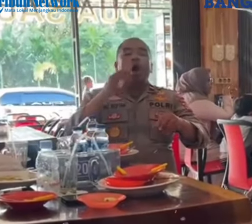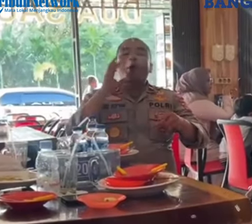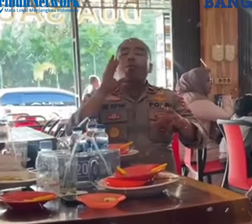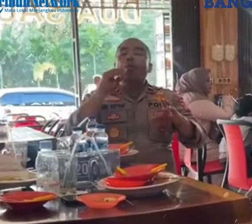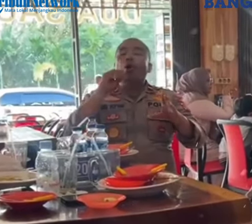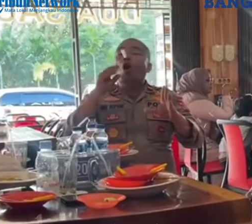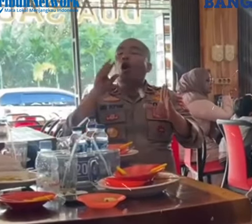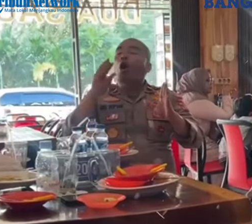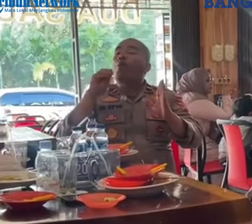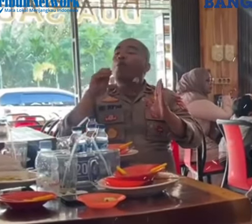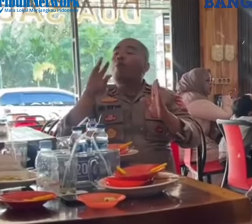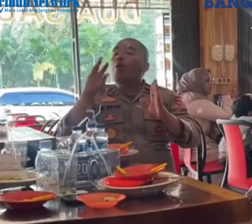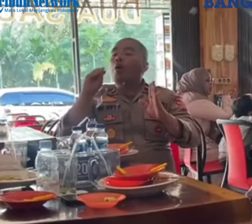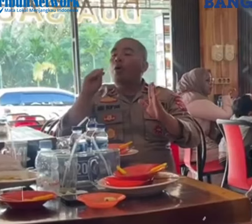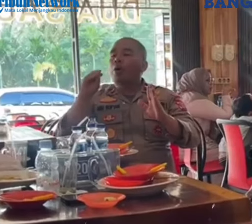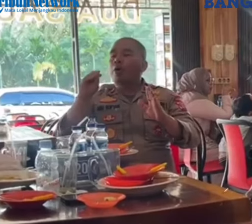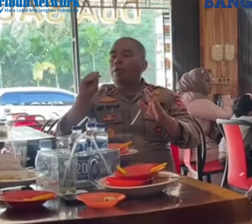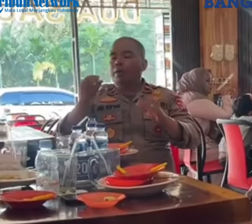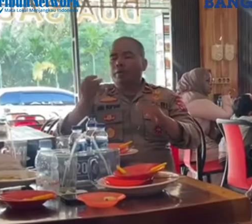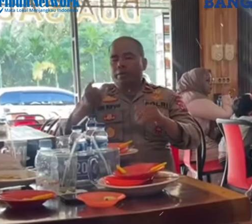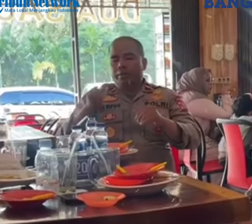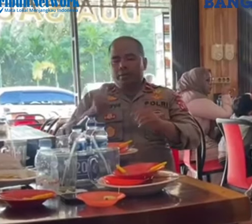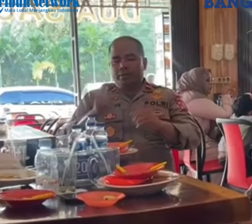merupakan akun TikTok sang Kapolsek. Namun belum diketahui apakah